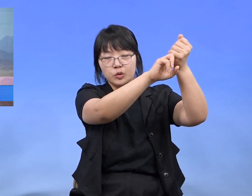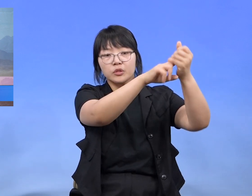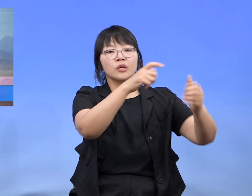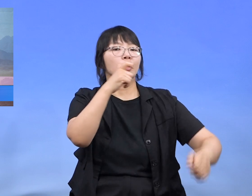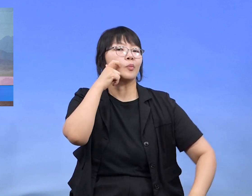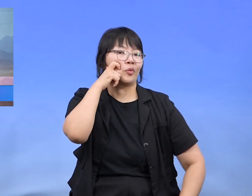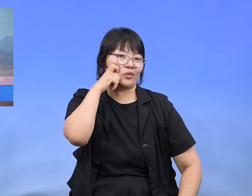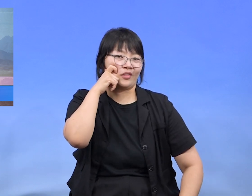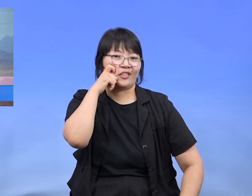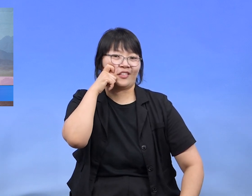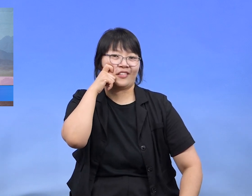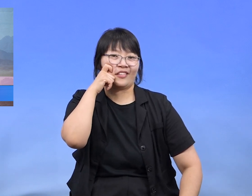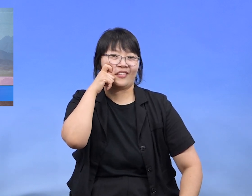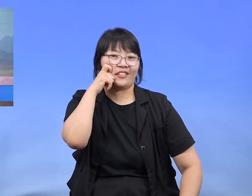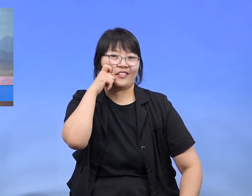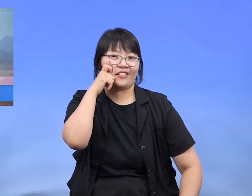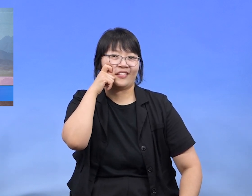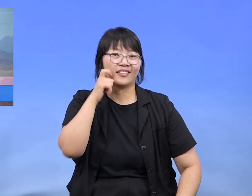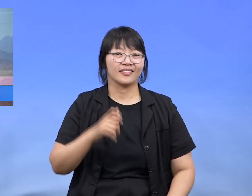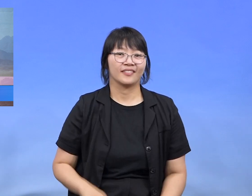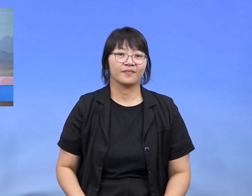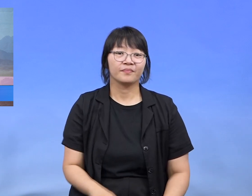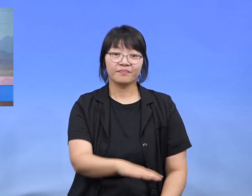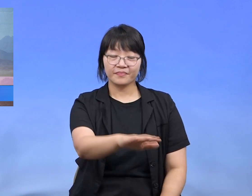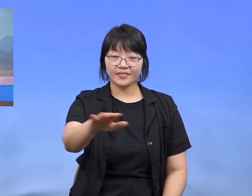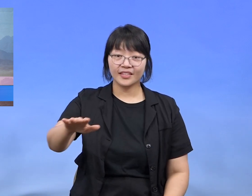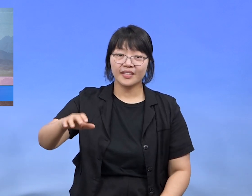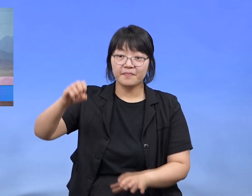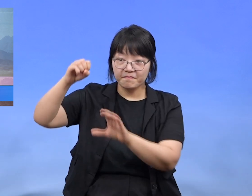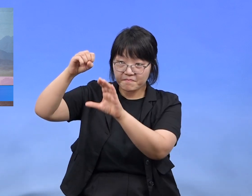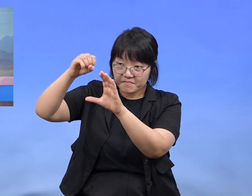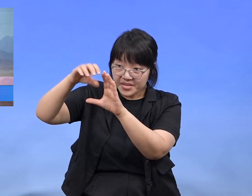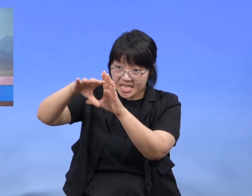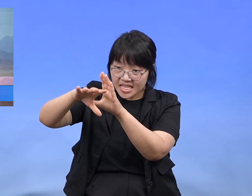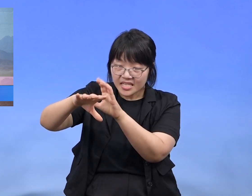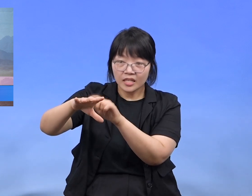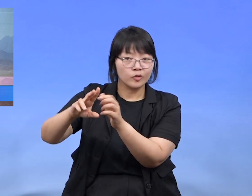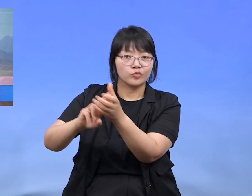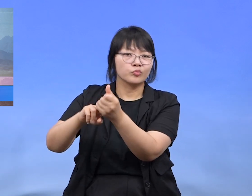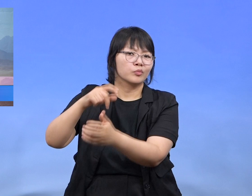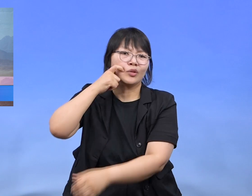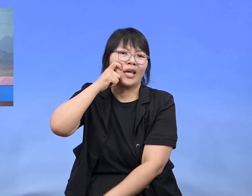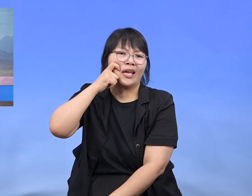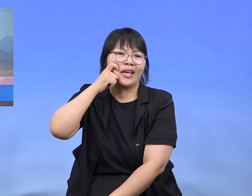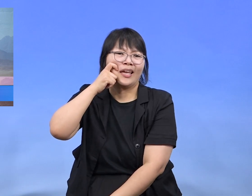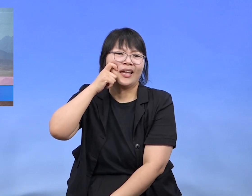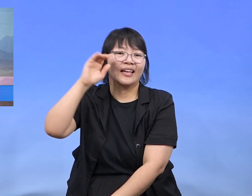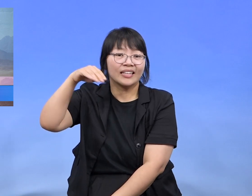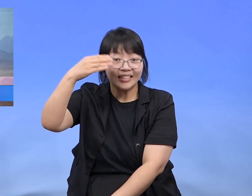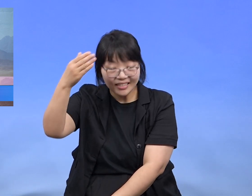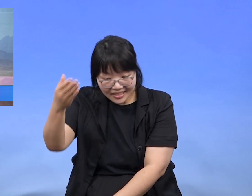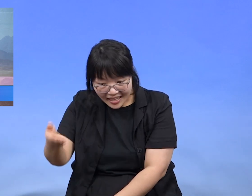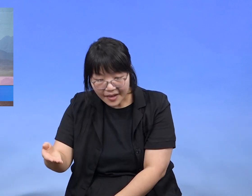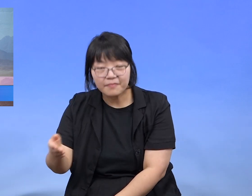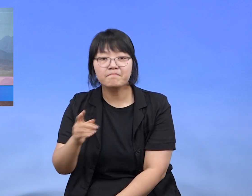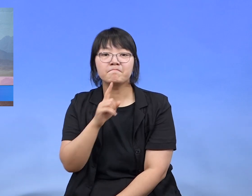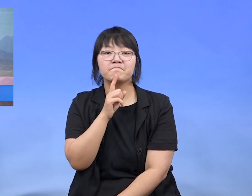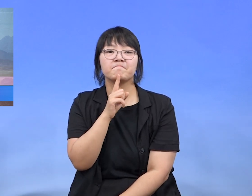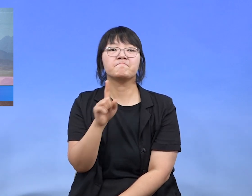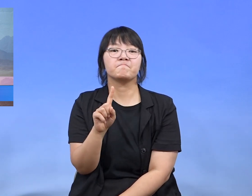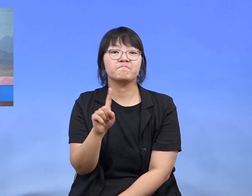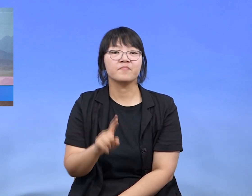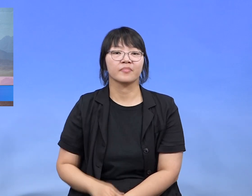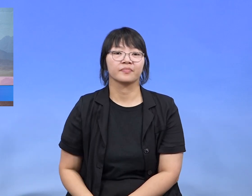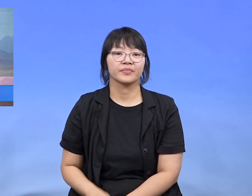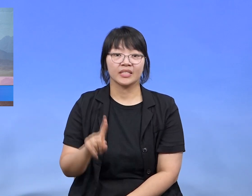숨기우지 못할 것이요. 너희는 빛이라고. 그 빛은 드러날 수밖에 없다고. 이어서 그 다음